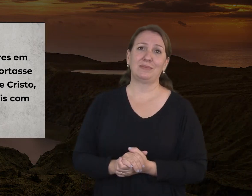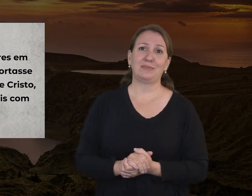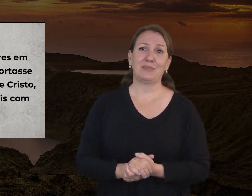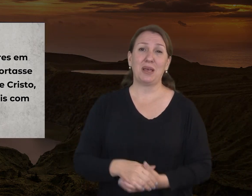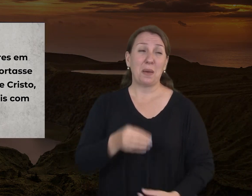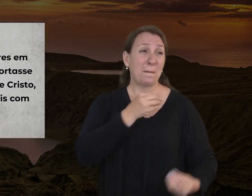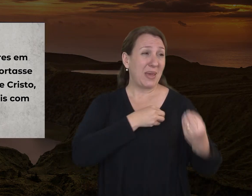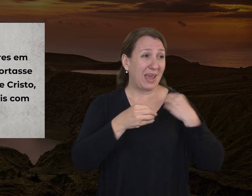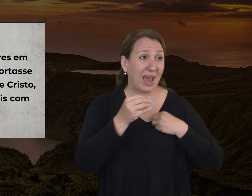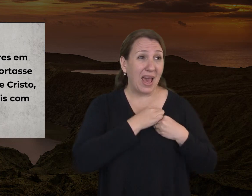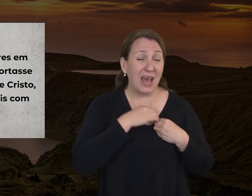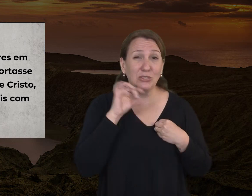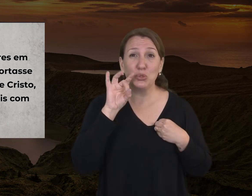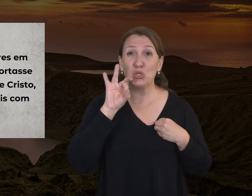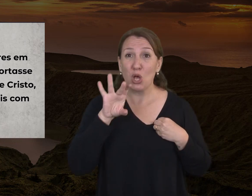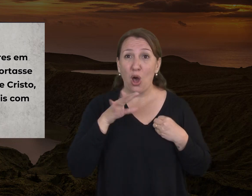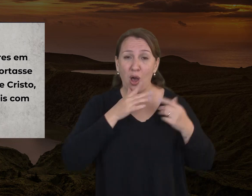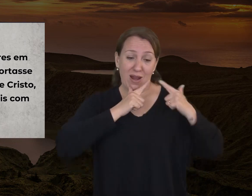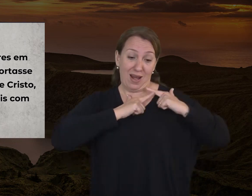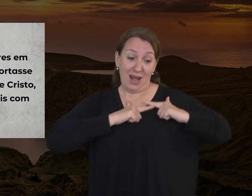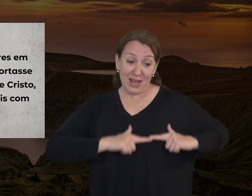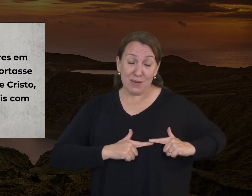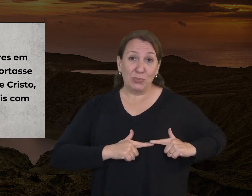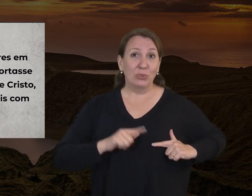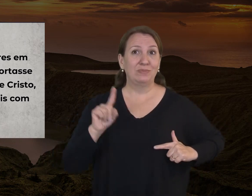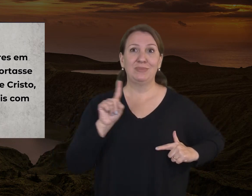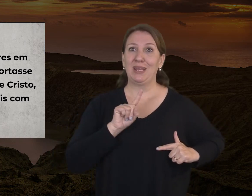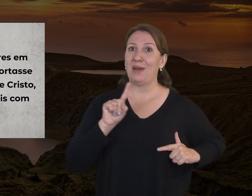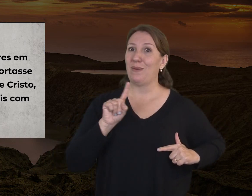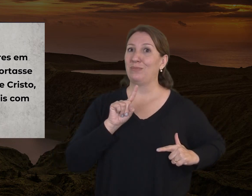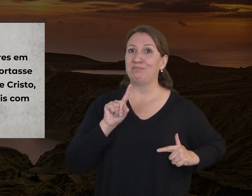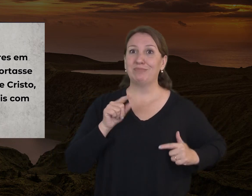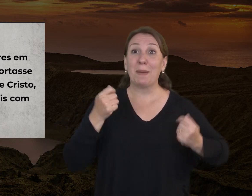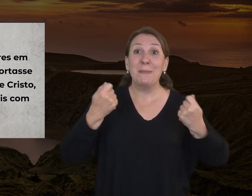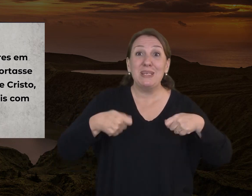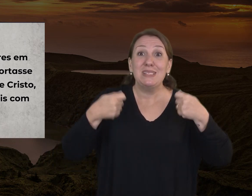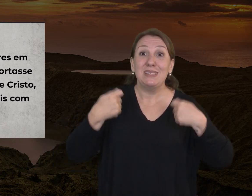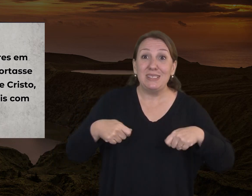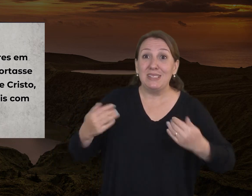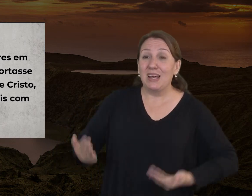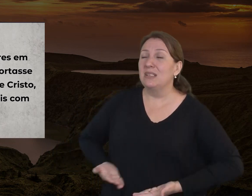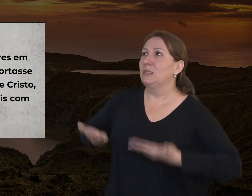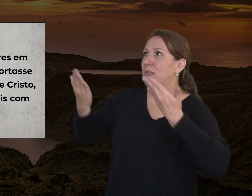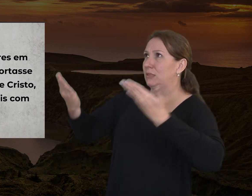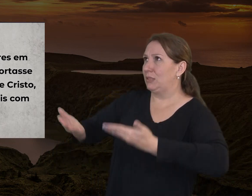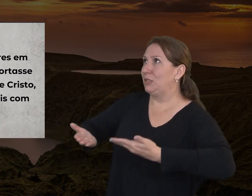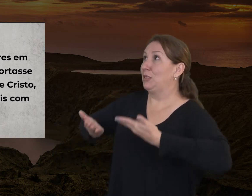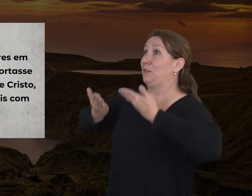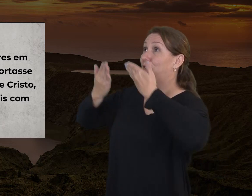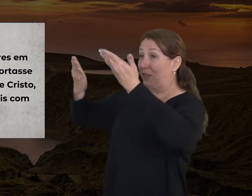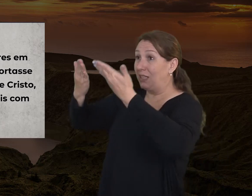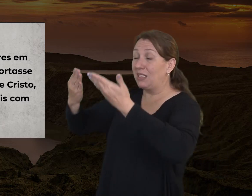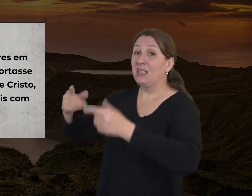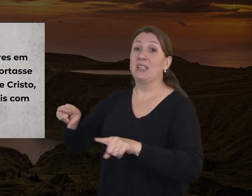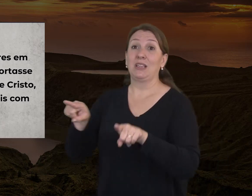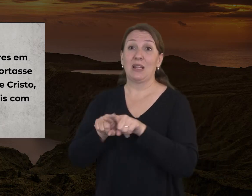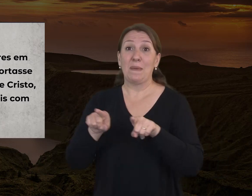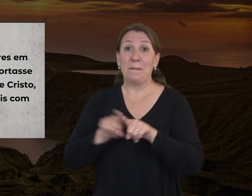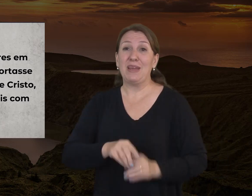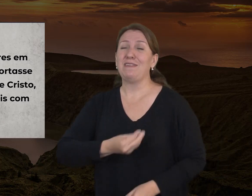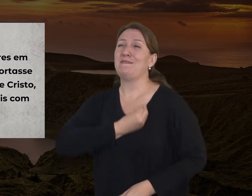ter pecados perdoados, não só começar a servir a Deus em algumas atividades da igreja, mas também nós vivemos o